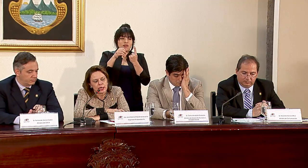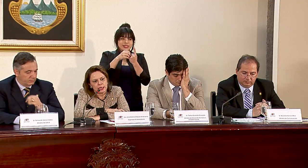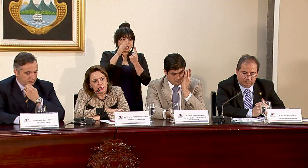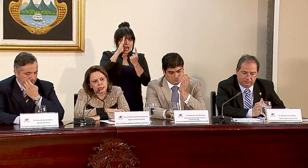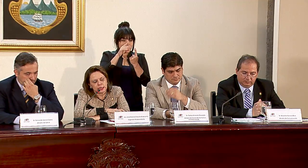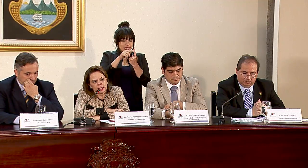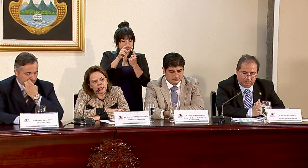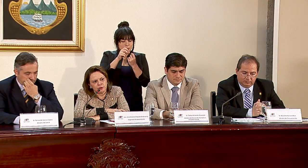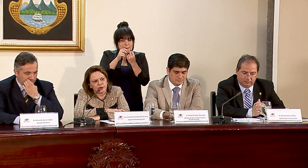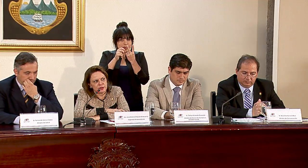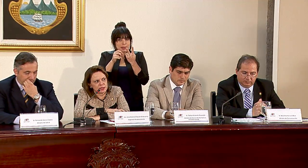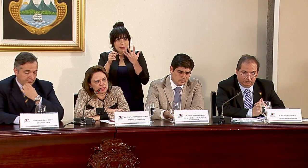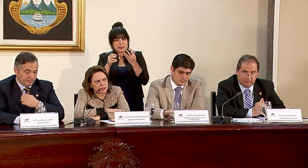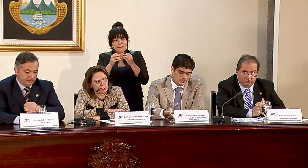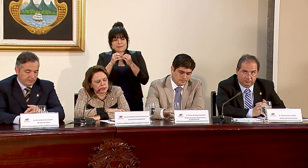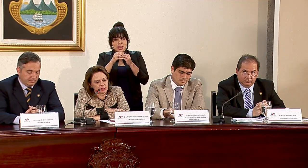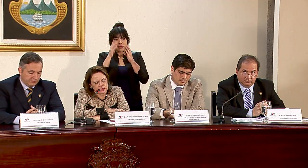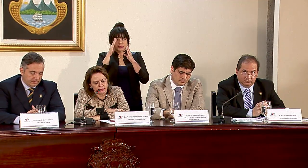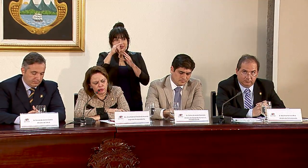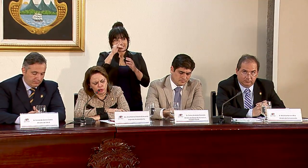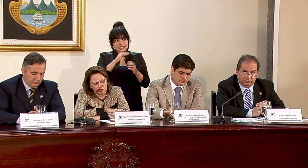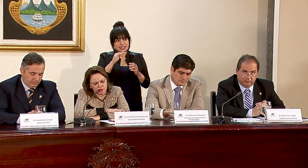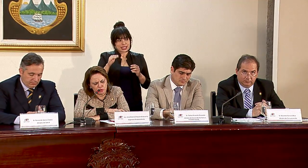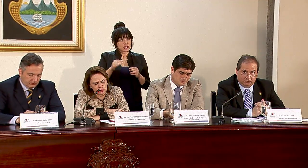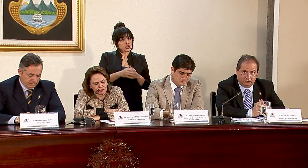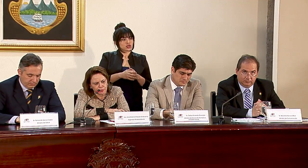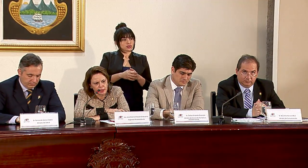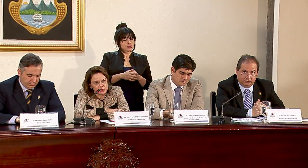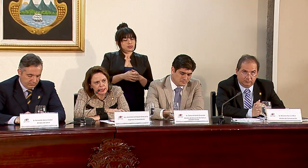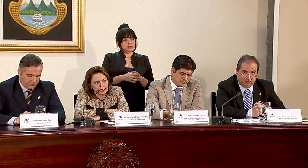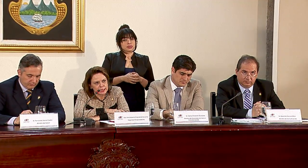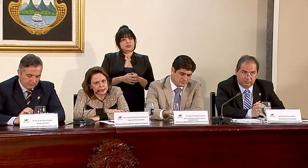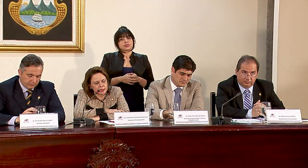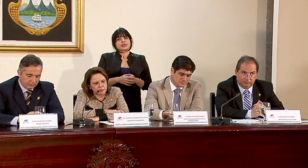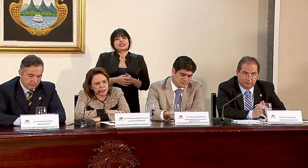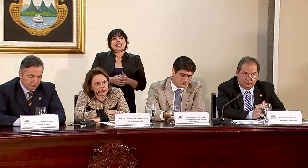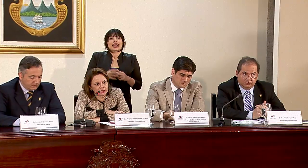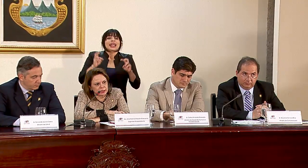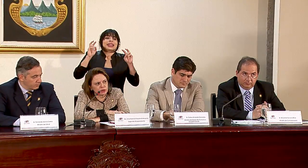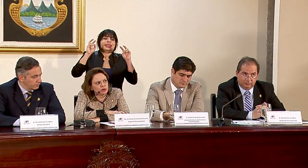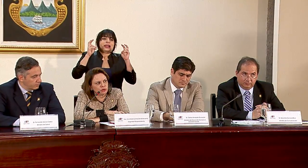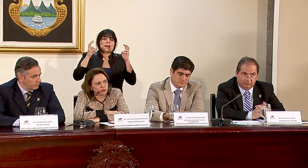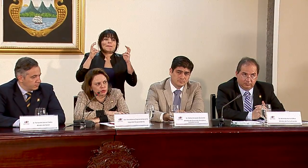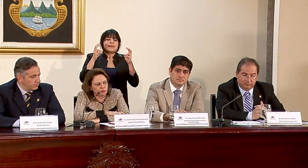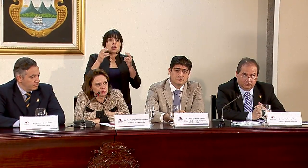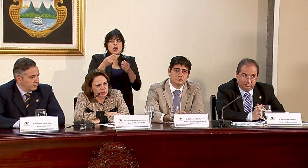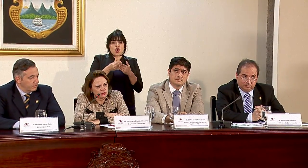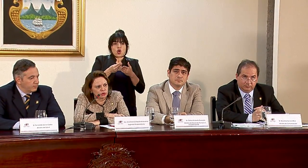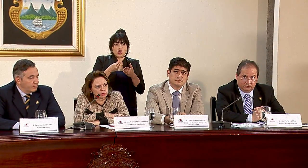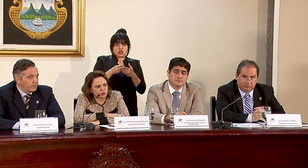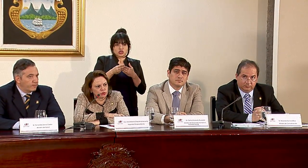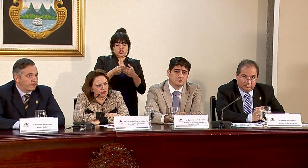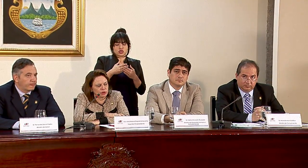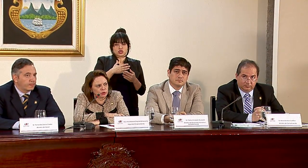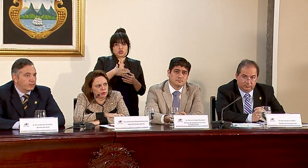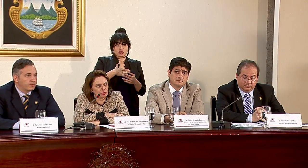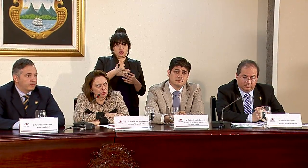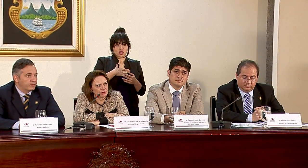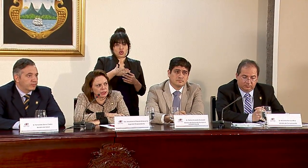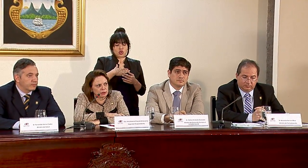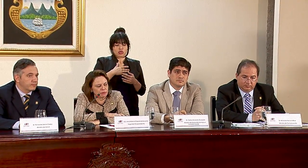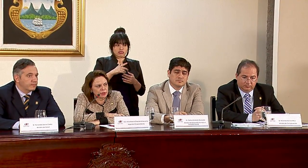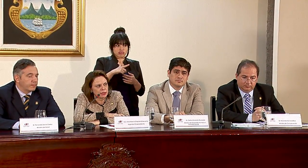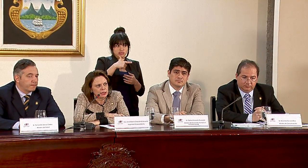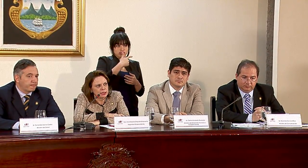a la infancia en estos mismos. El tema del costo yo se lo